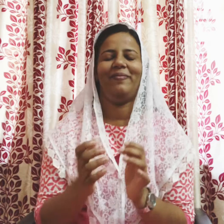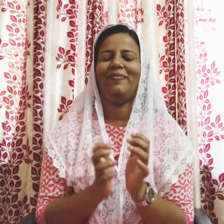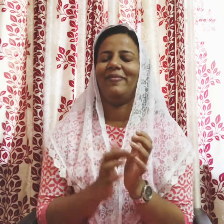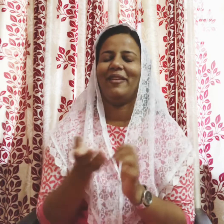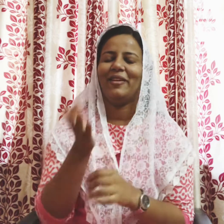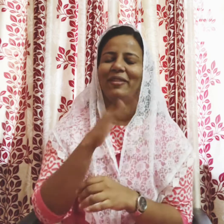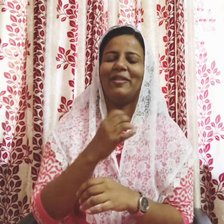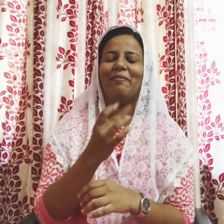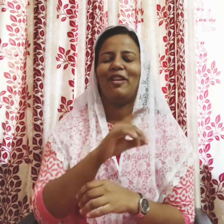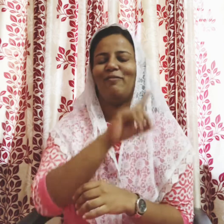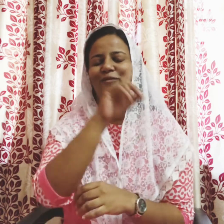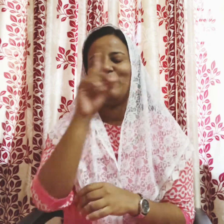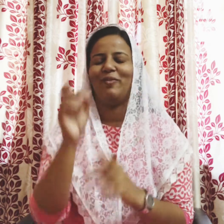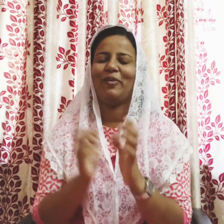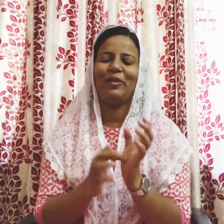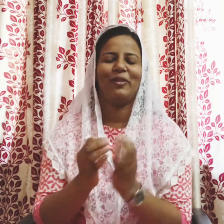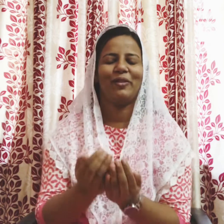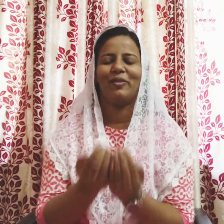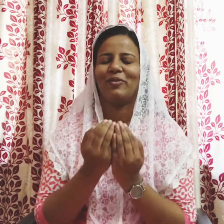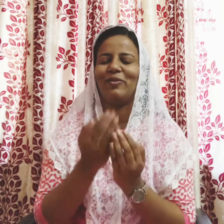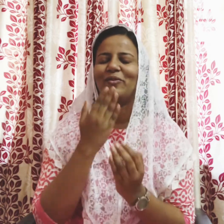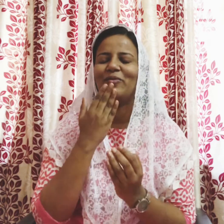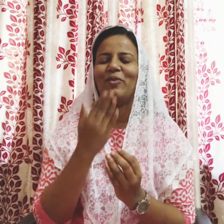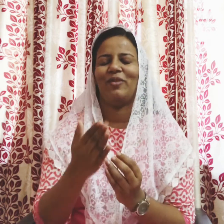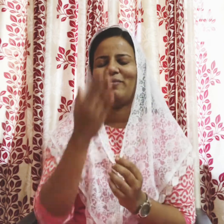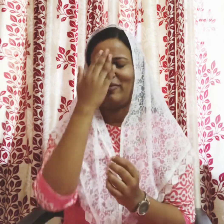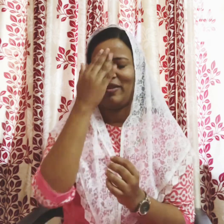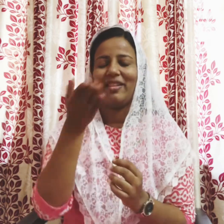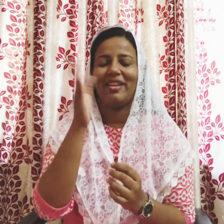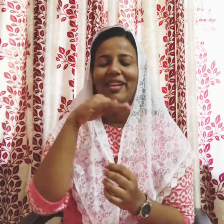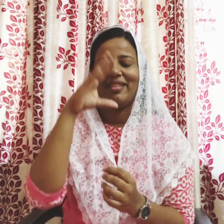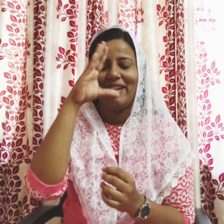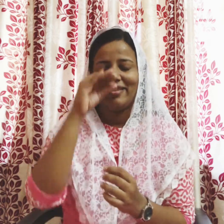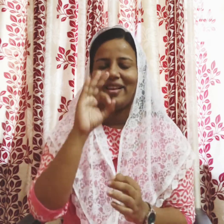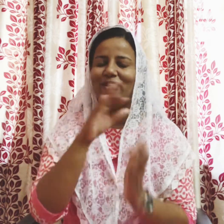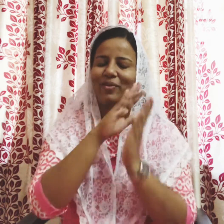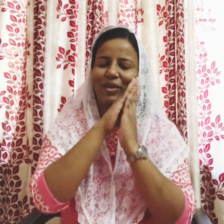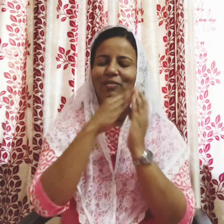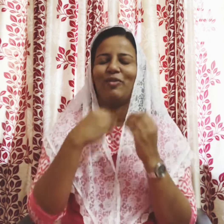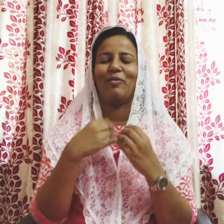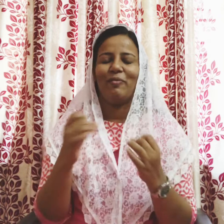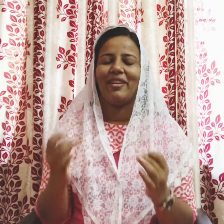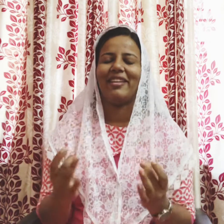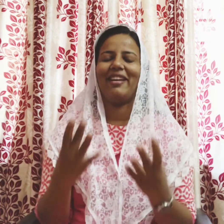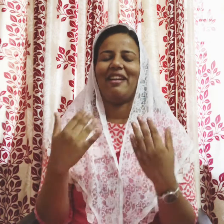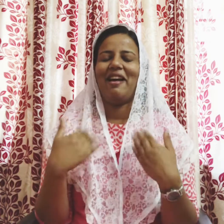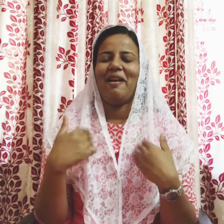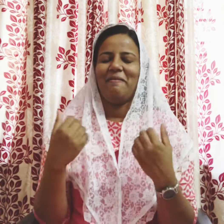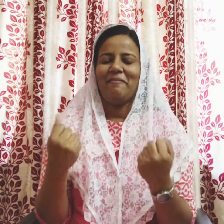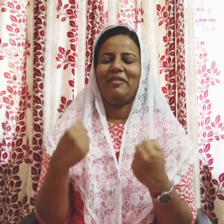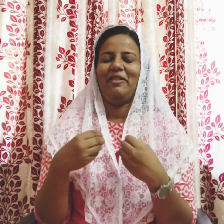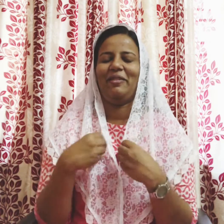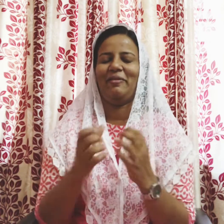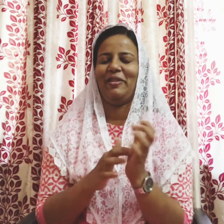കഴിഞ്ഞ പകൽക്കാലം മുഴുവൻ കാത്തു പരിപാലിച്ചിരുന്നു, സ്തോത്രം. കഴിഞ്ഞ രാത്രി നല്ല ഉറക്കം തന്നതിന് സ്തോത്രം. ഈ പ്രഭാതത്തിൽ ആരോഗ്യത്തോടെ ഞങ്ങളെ ഉണർത്തിയ ദൈവ